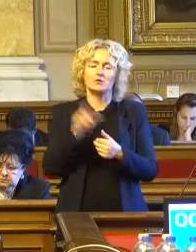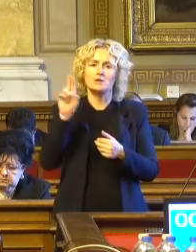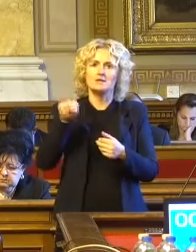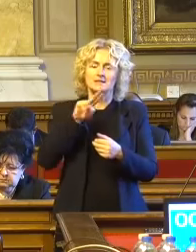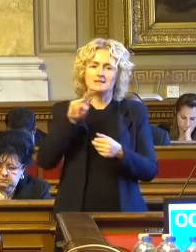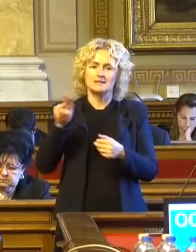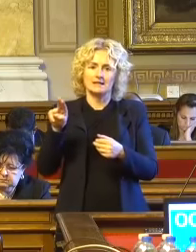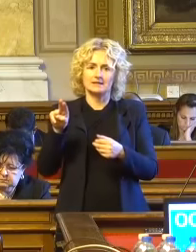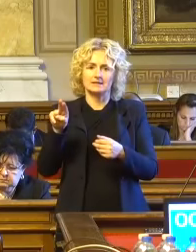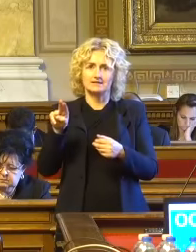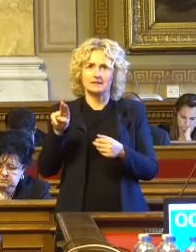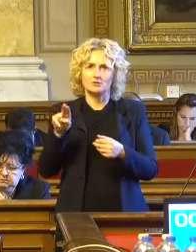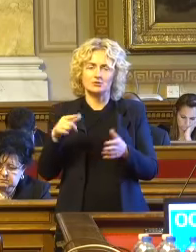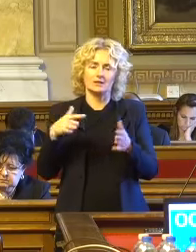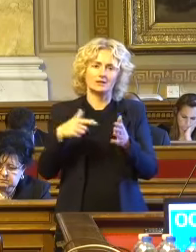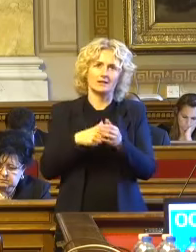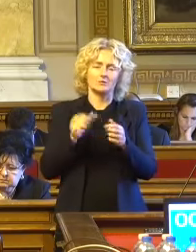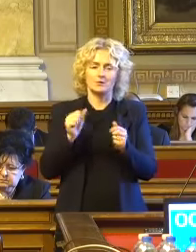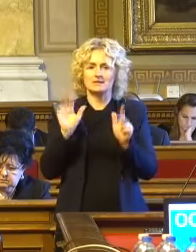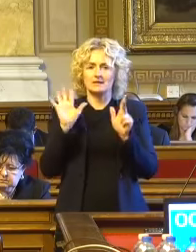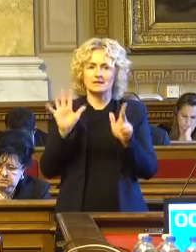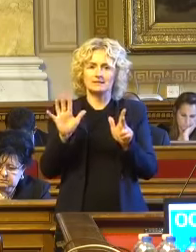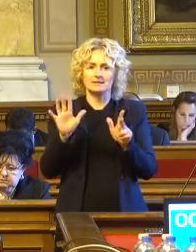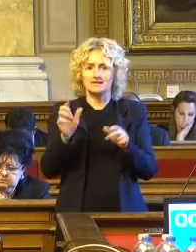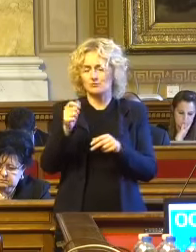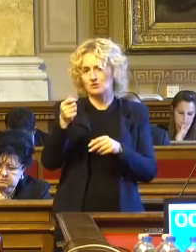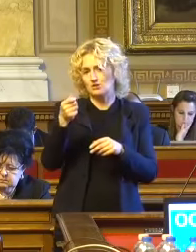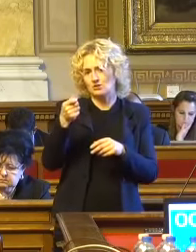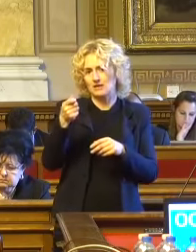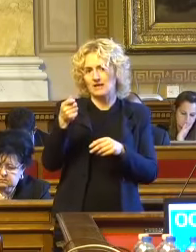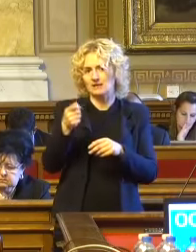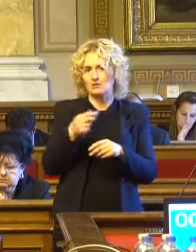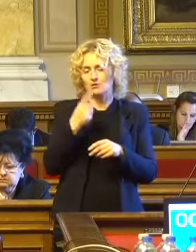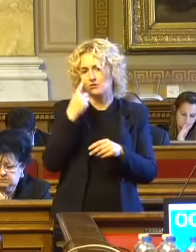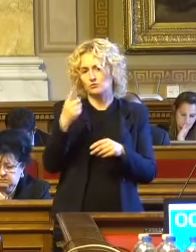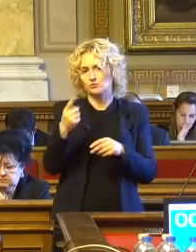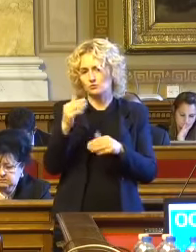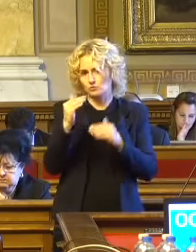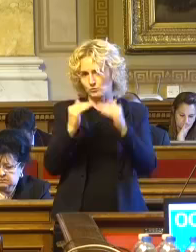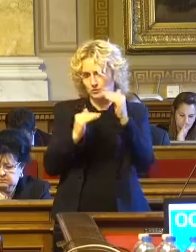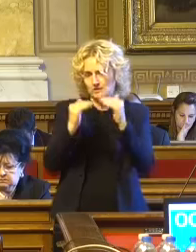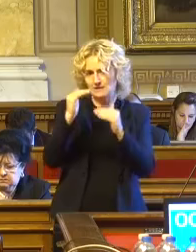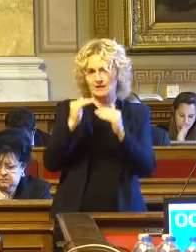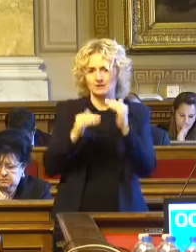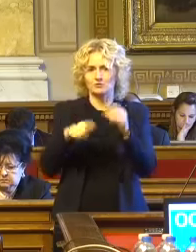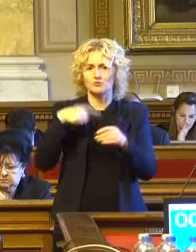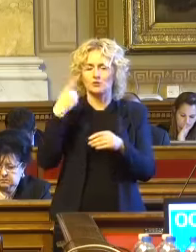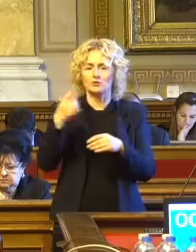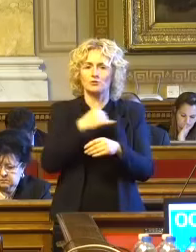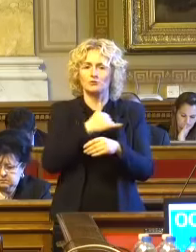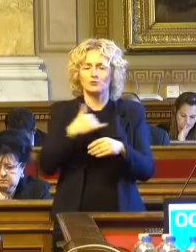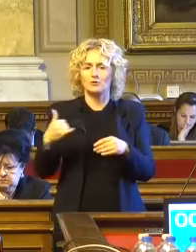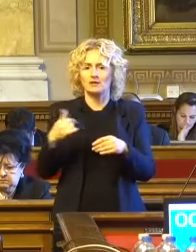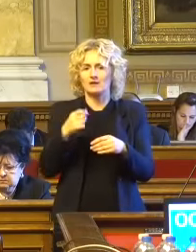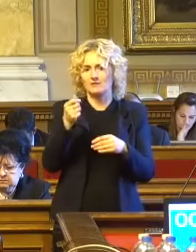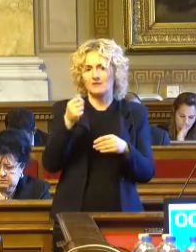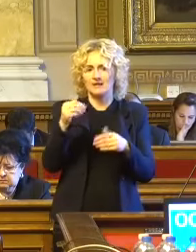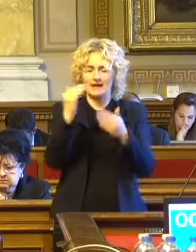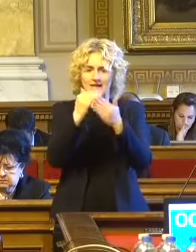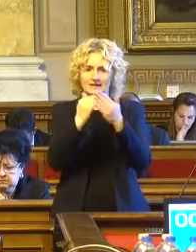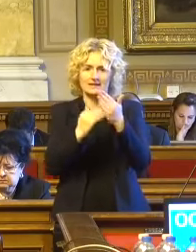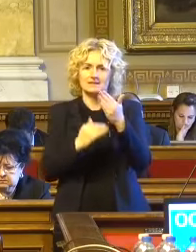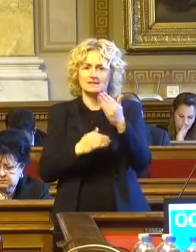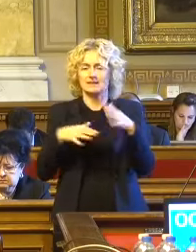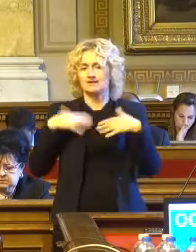nyilván a 2018-as árakat tudtuk összehasonlítani, mert a jövő évi árjegyzéküket a fürdők még nem